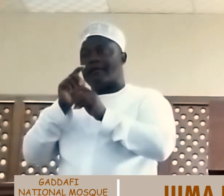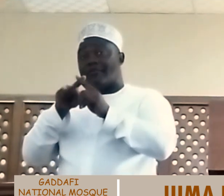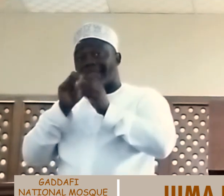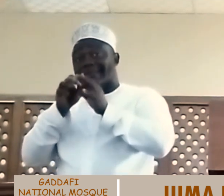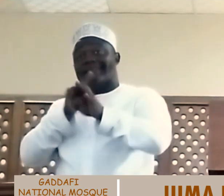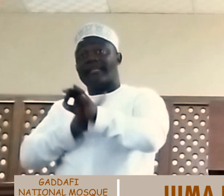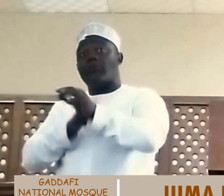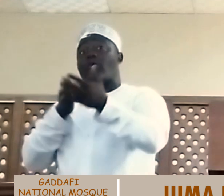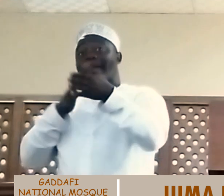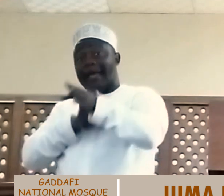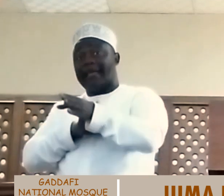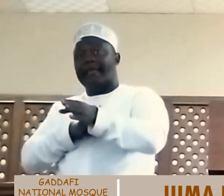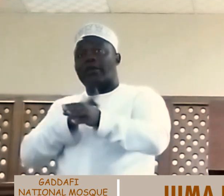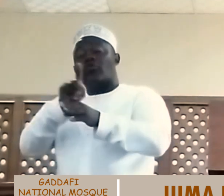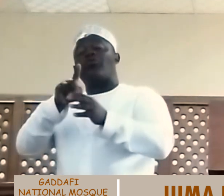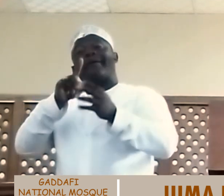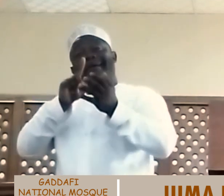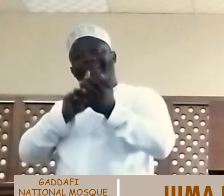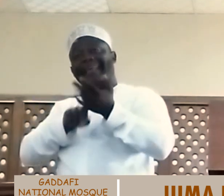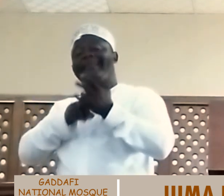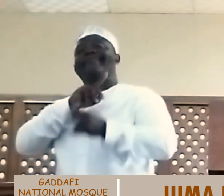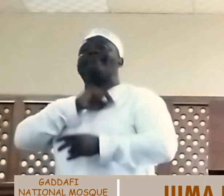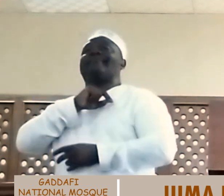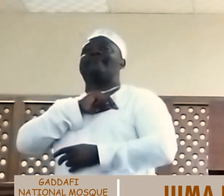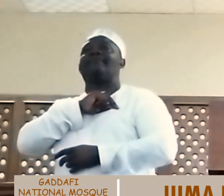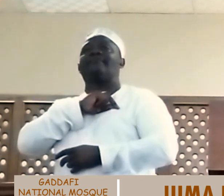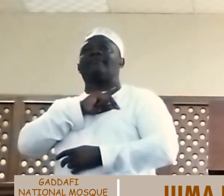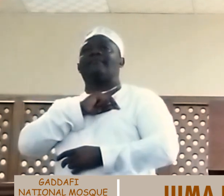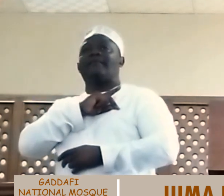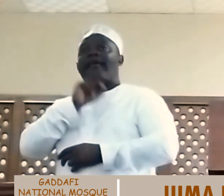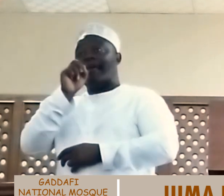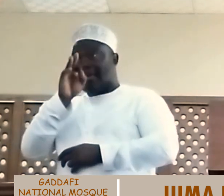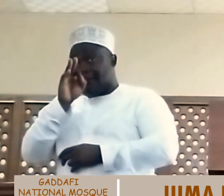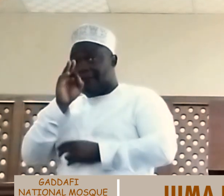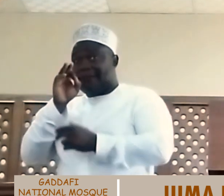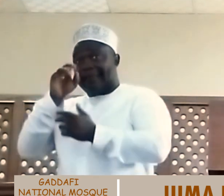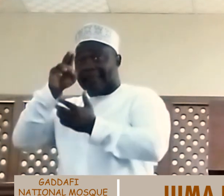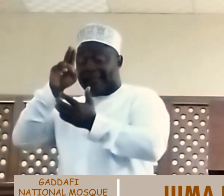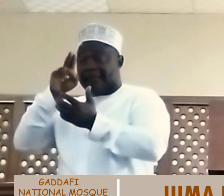وتذكر بعده من خير أو شر